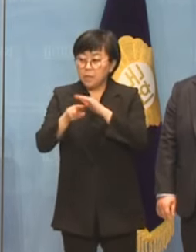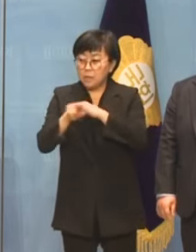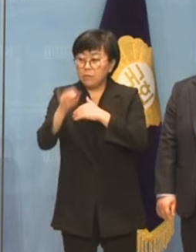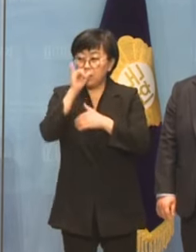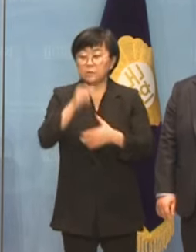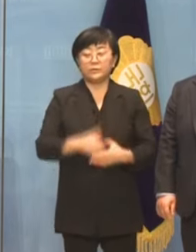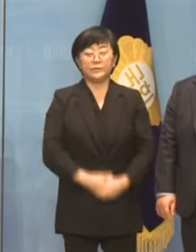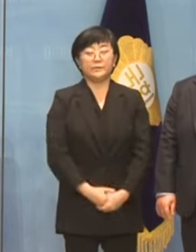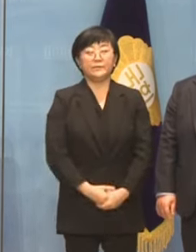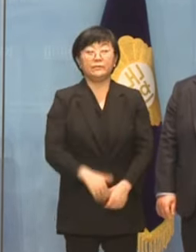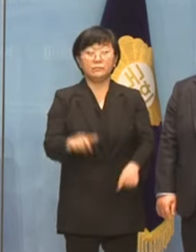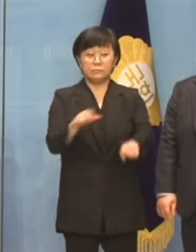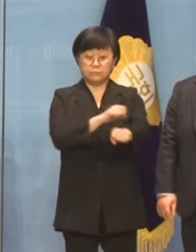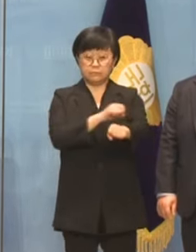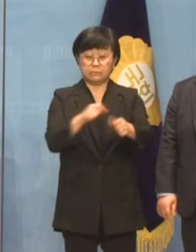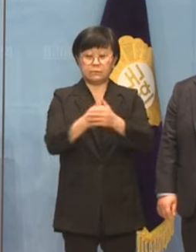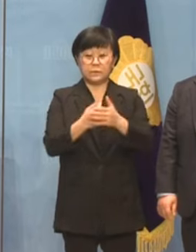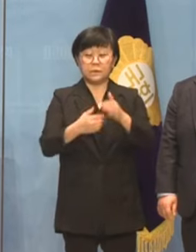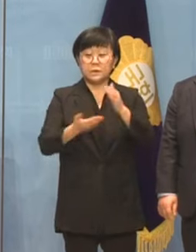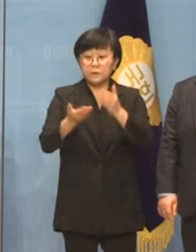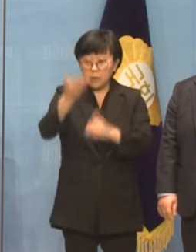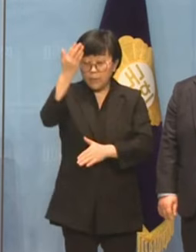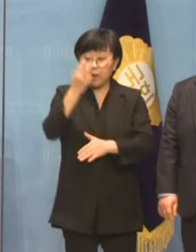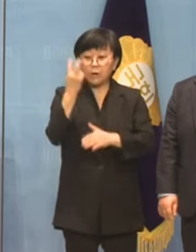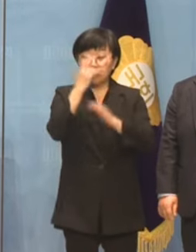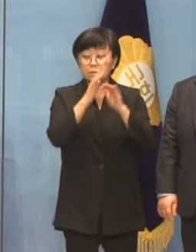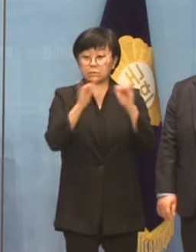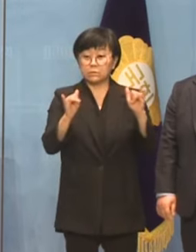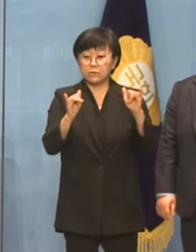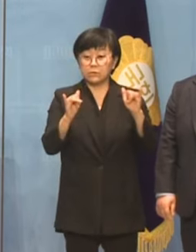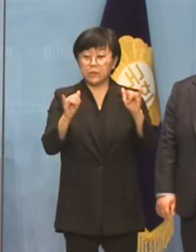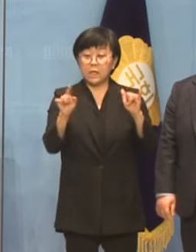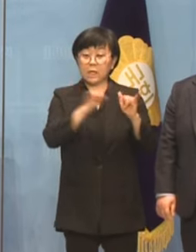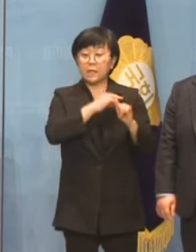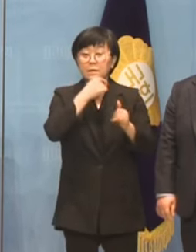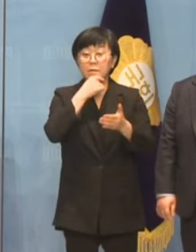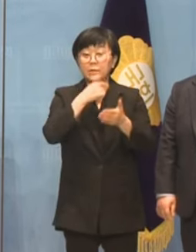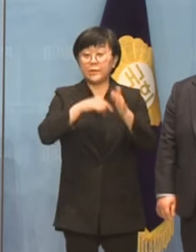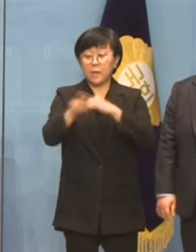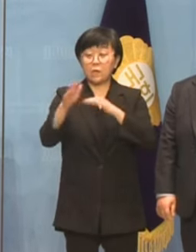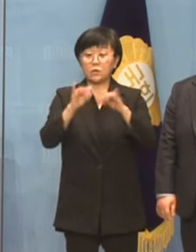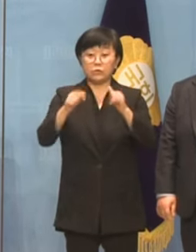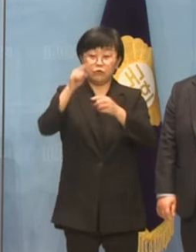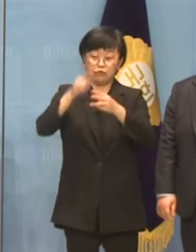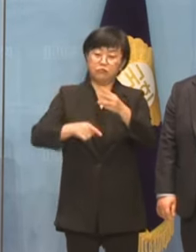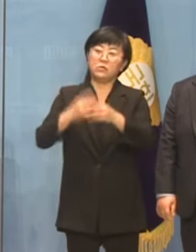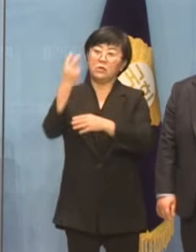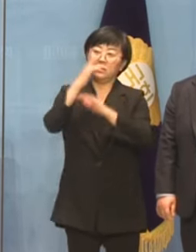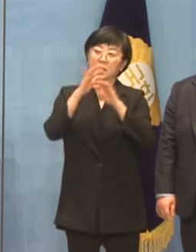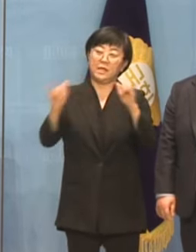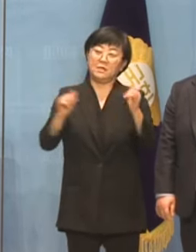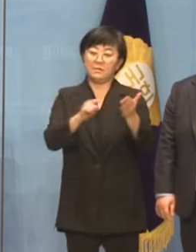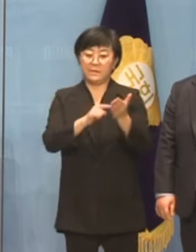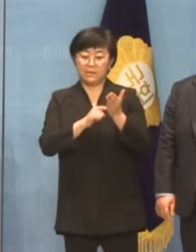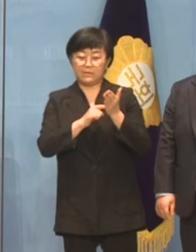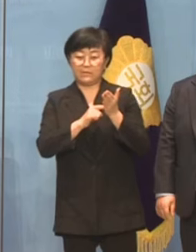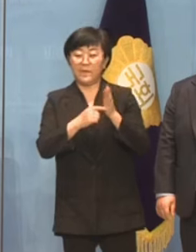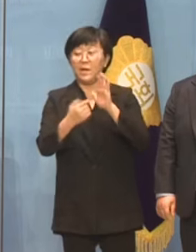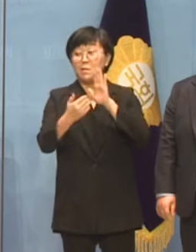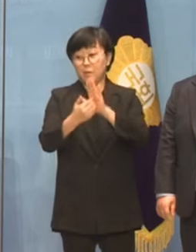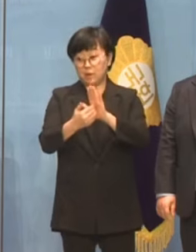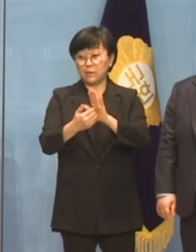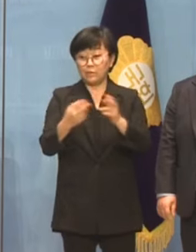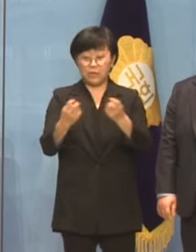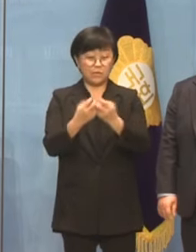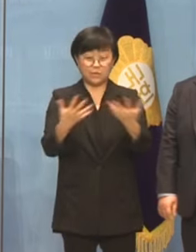것입니다. 특히 그 선배 검사들 중 가장 피하고 싶은 윤석열 검사의 등장을 막을